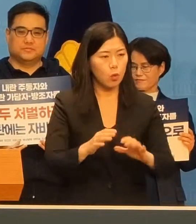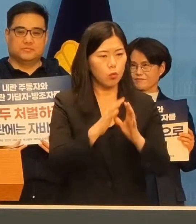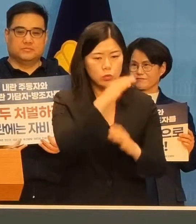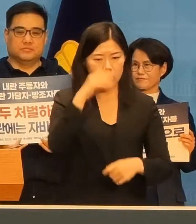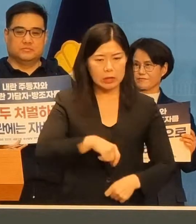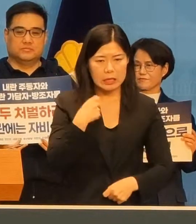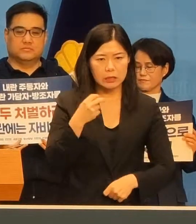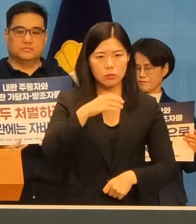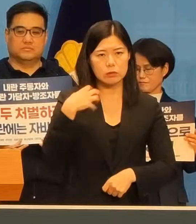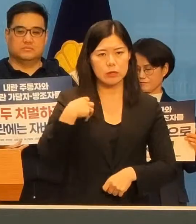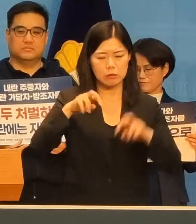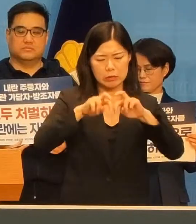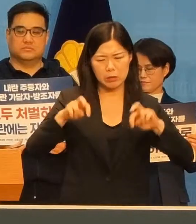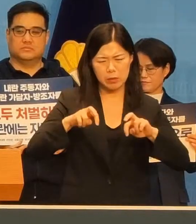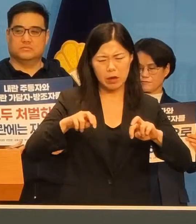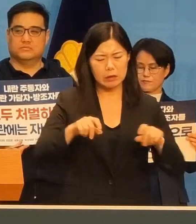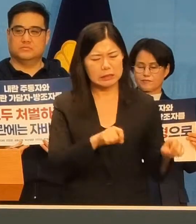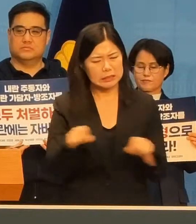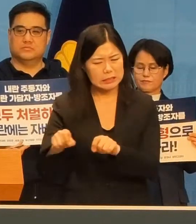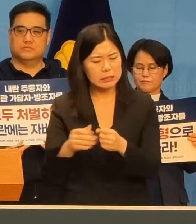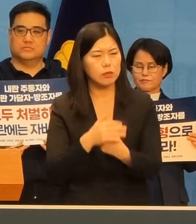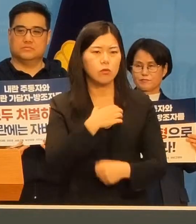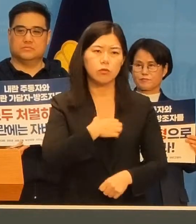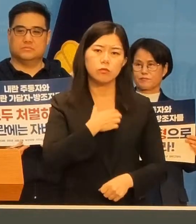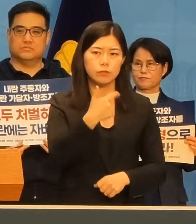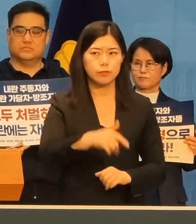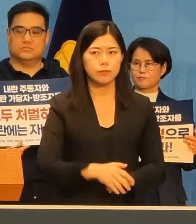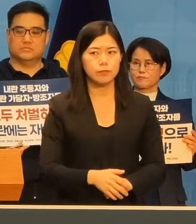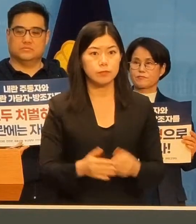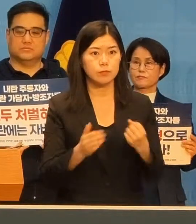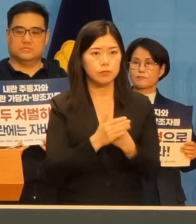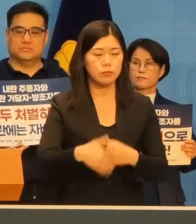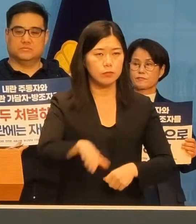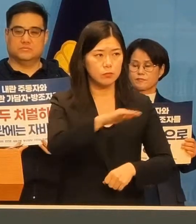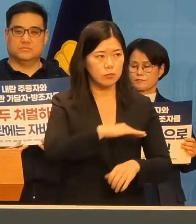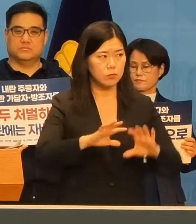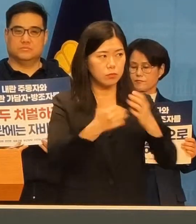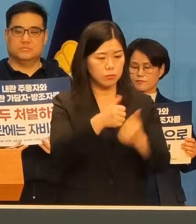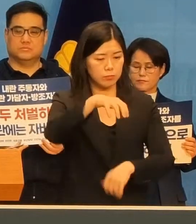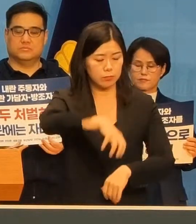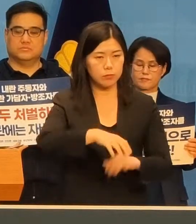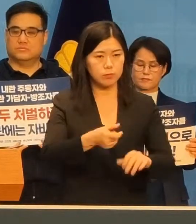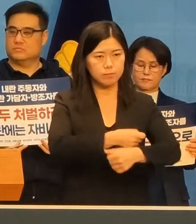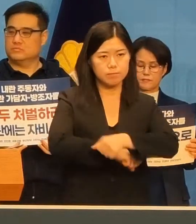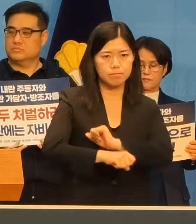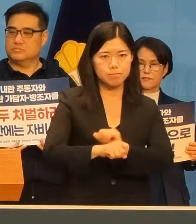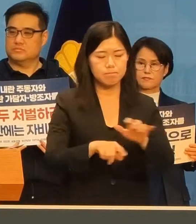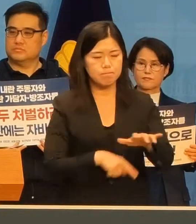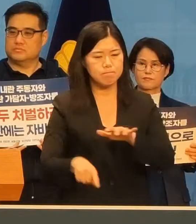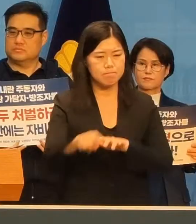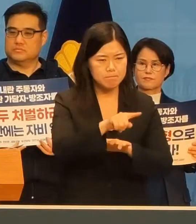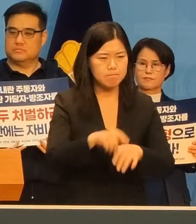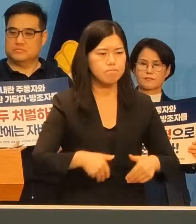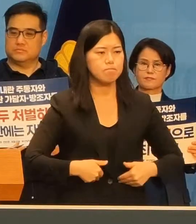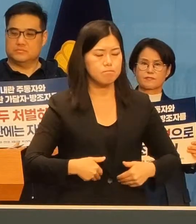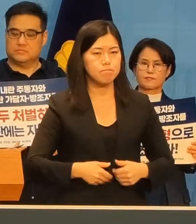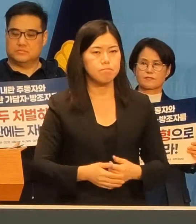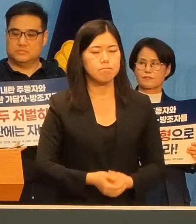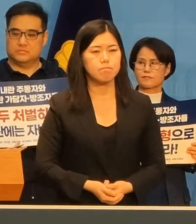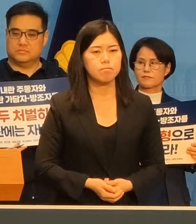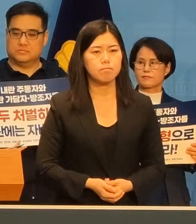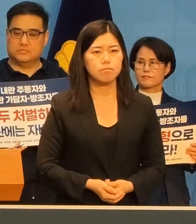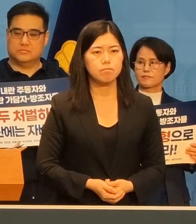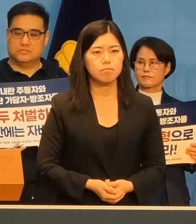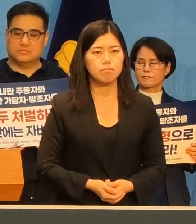책임 규명이 지연되고 있어 우려가 커지고 있다. 이에 국민의 대의기관인 국회가 적극적으로 나서줄 것을 간곡히 요청하는